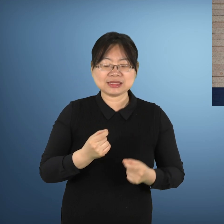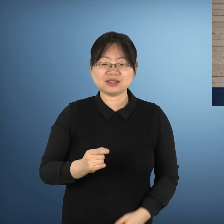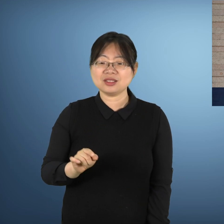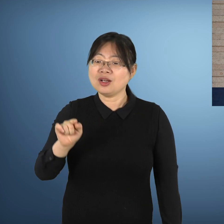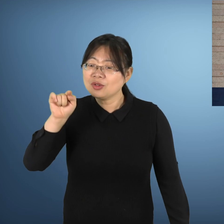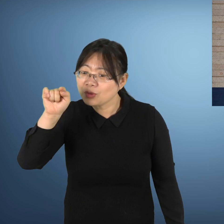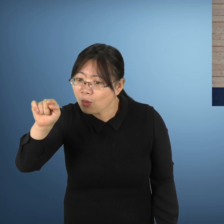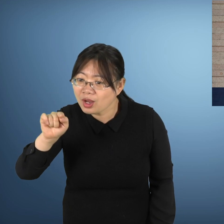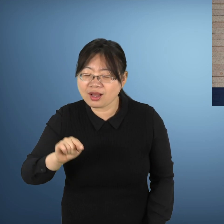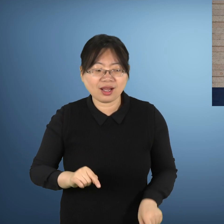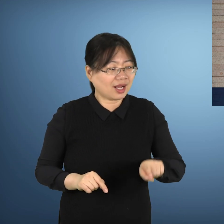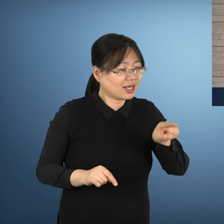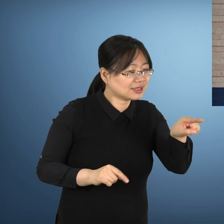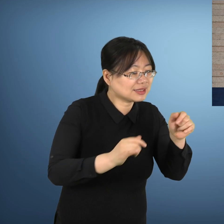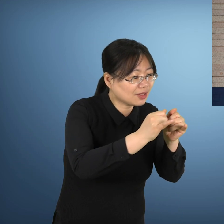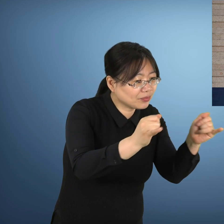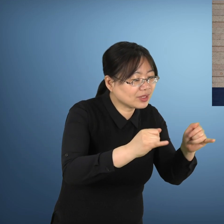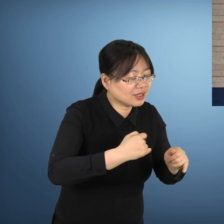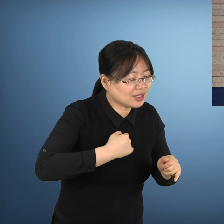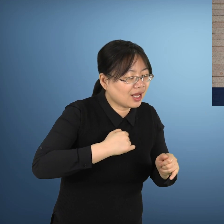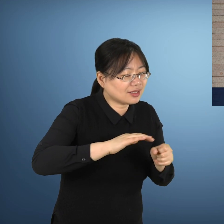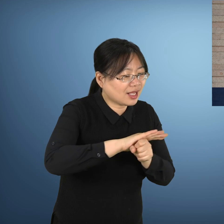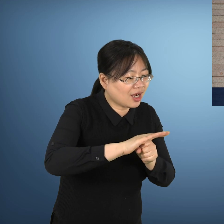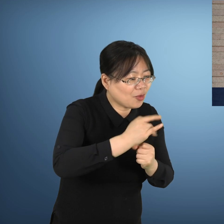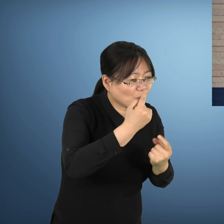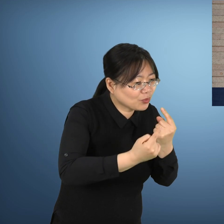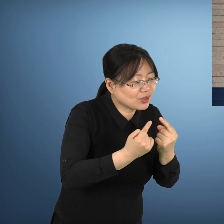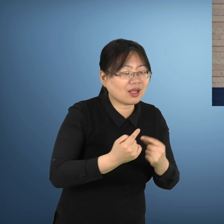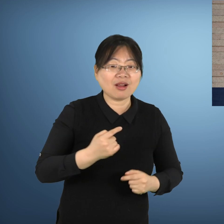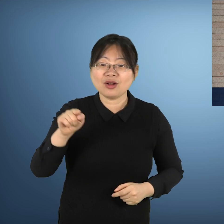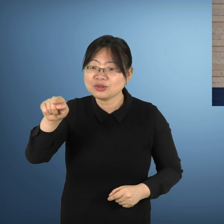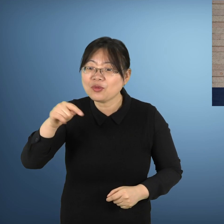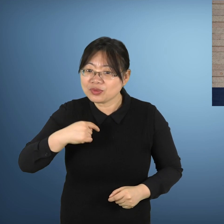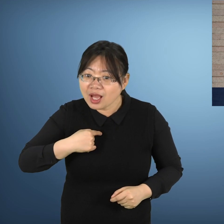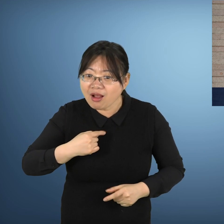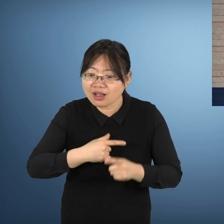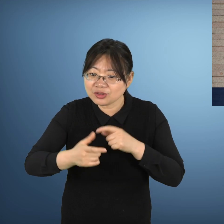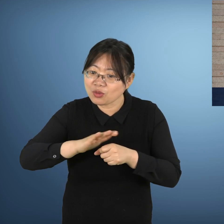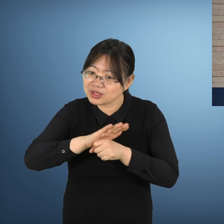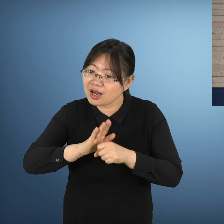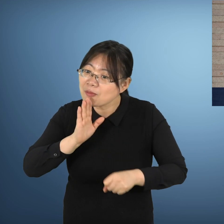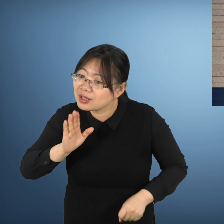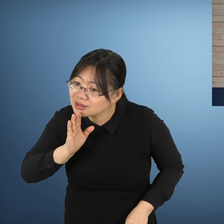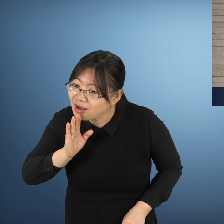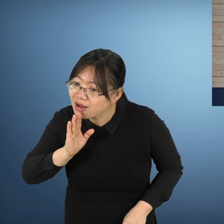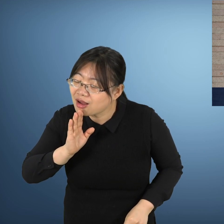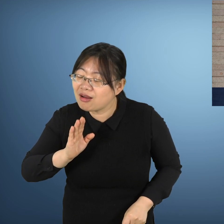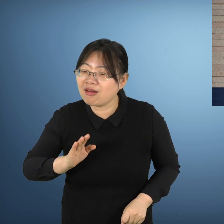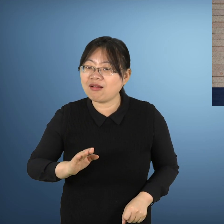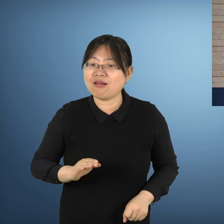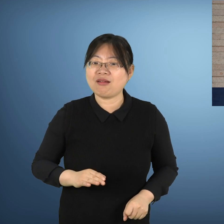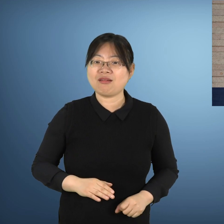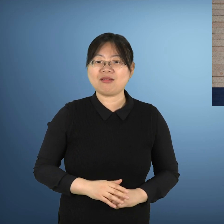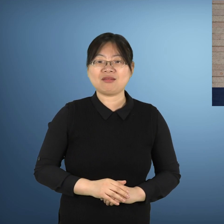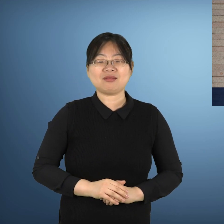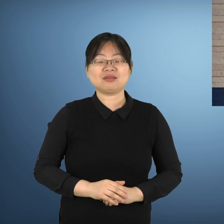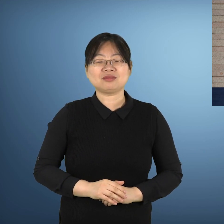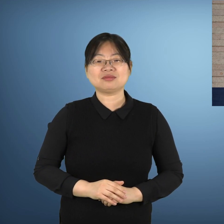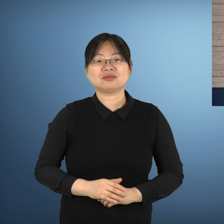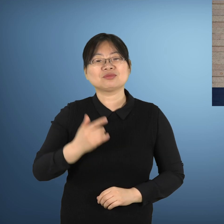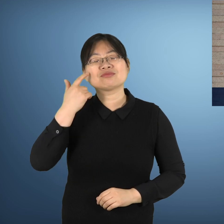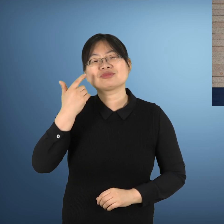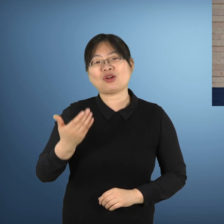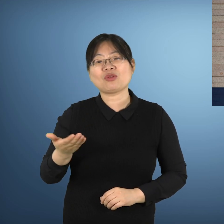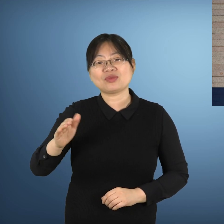나를 사랑하는 것보다 나를 더 사랑하느냐라고 물었던 겁니다. 그런데